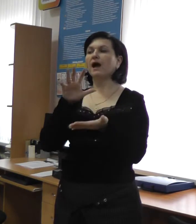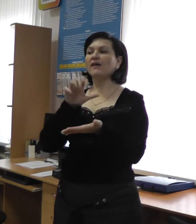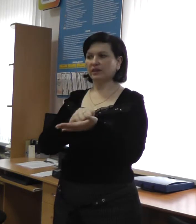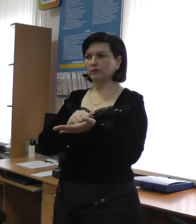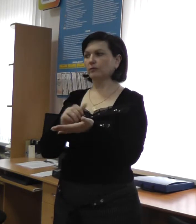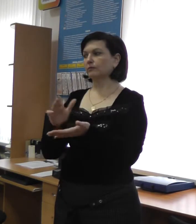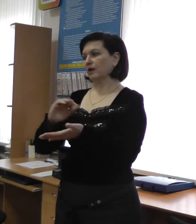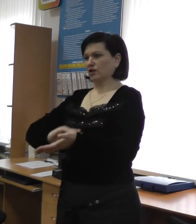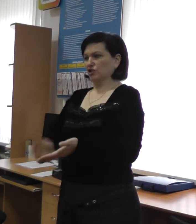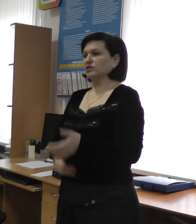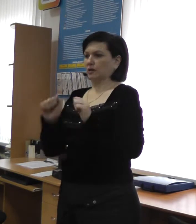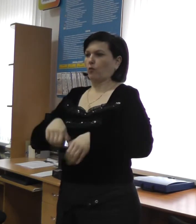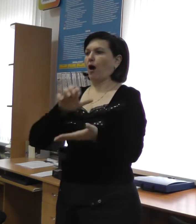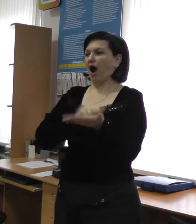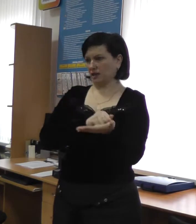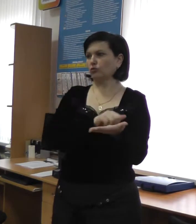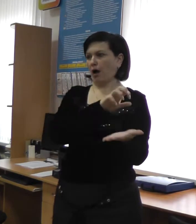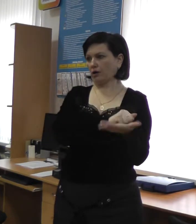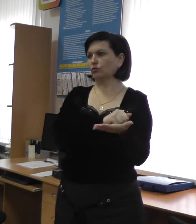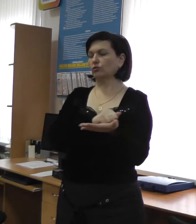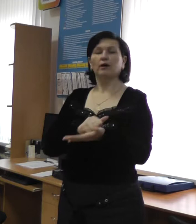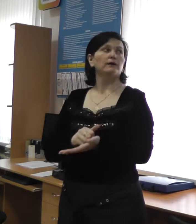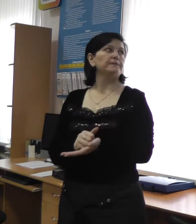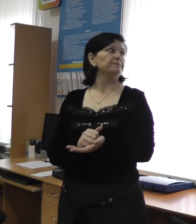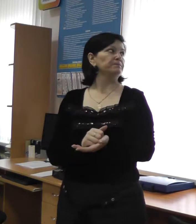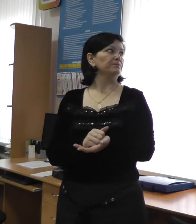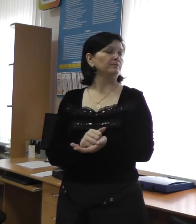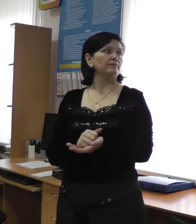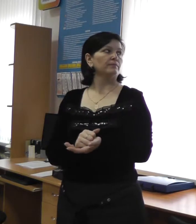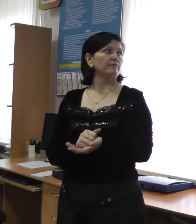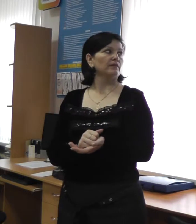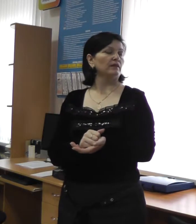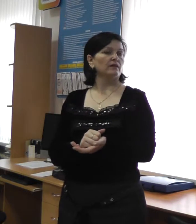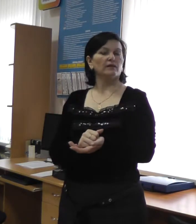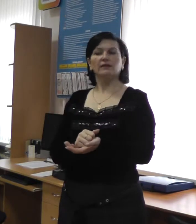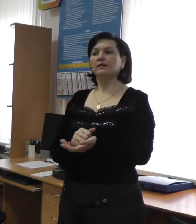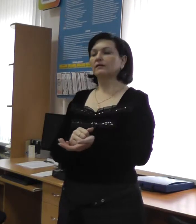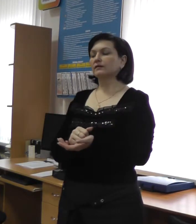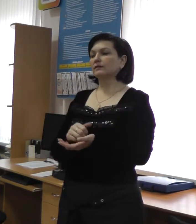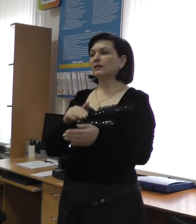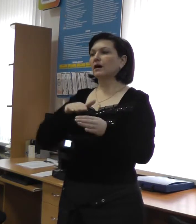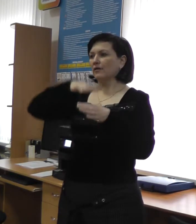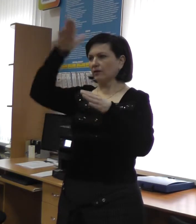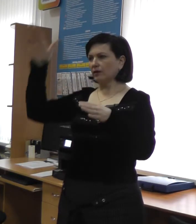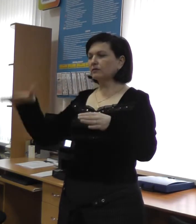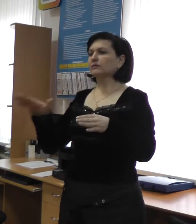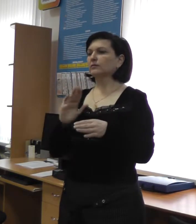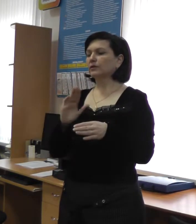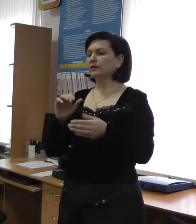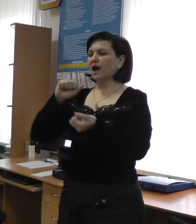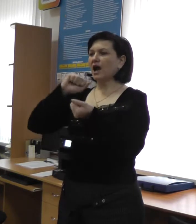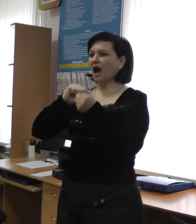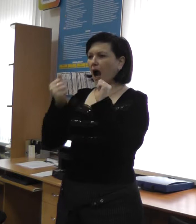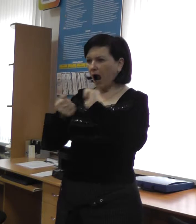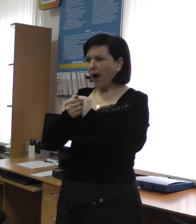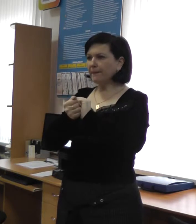содержание частным лицам. Позади ее, в 20-м восточнее, на склоне горы, были устроены каменная